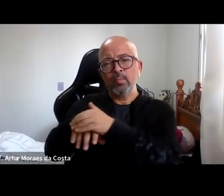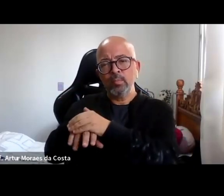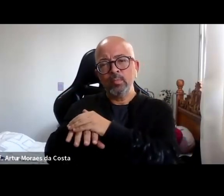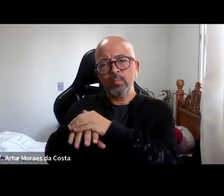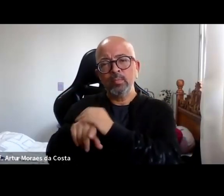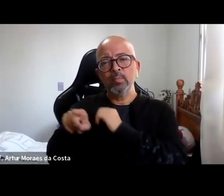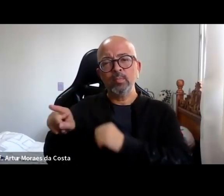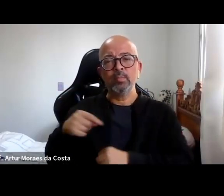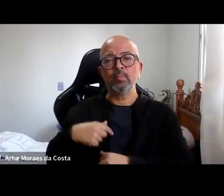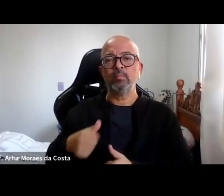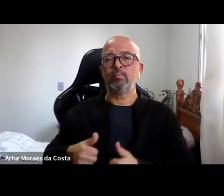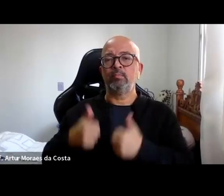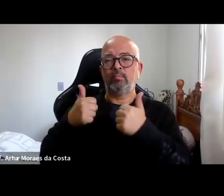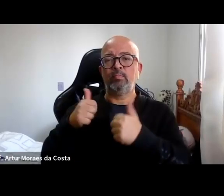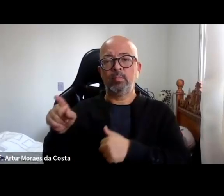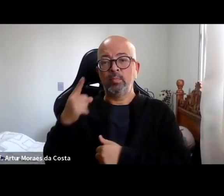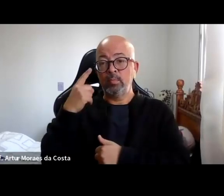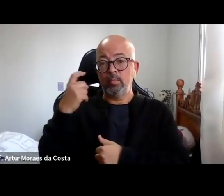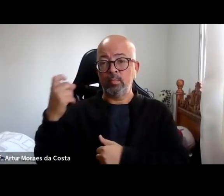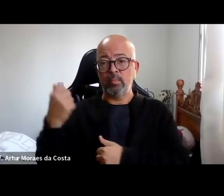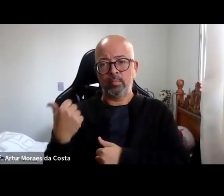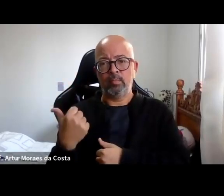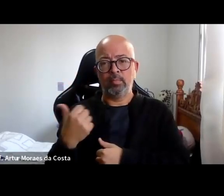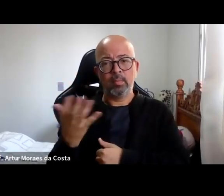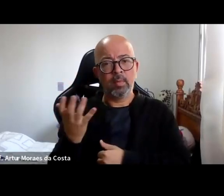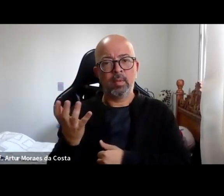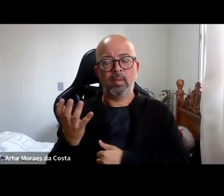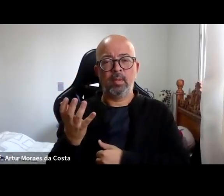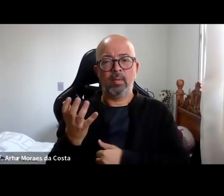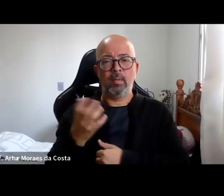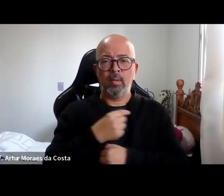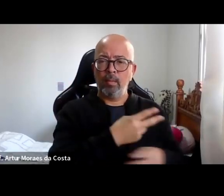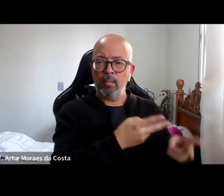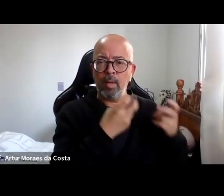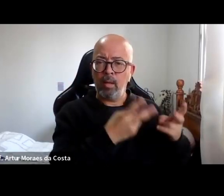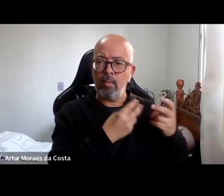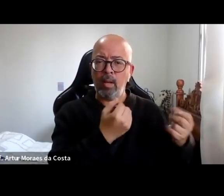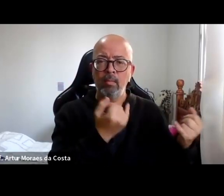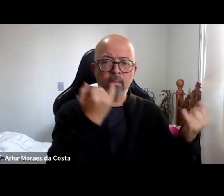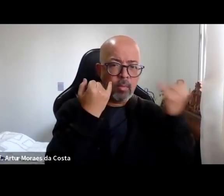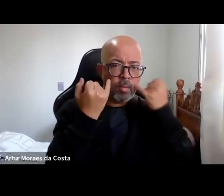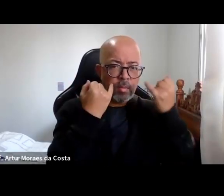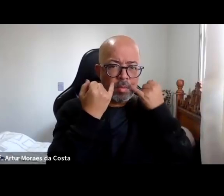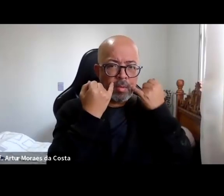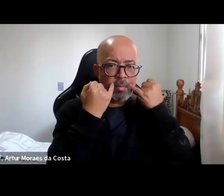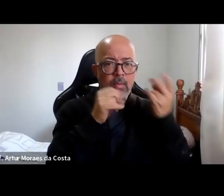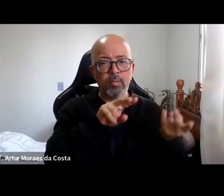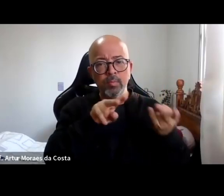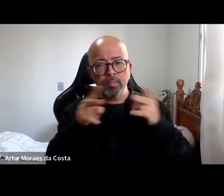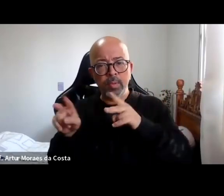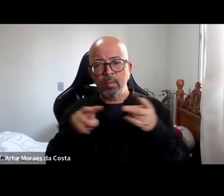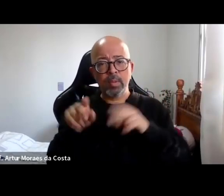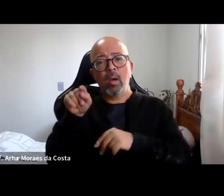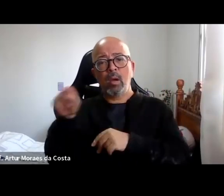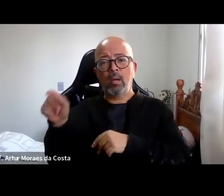h y dependerá mucho de sus necesidades de sus intereses de sus gustos